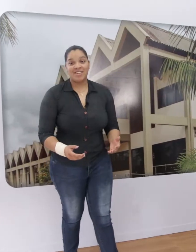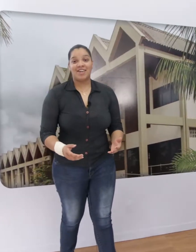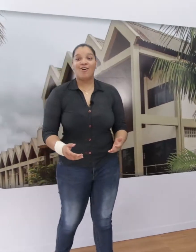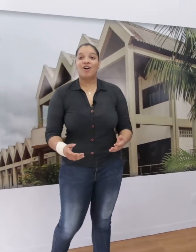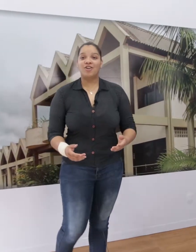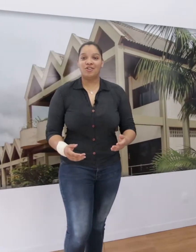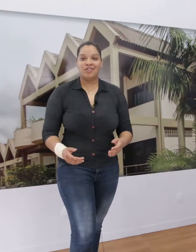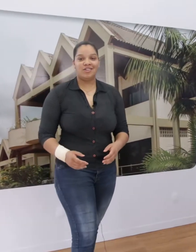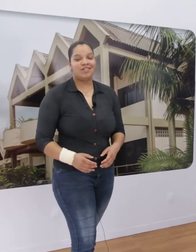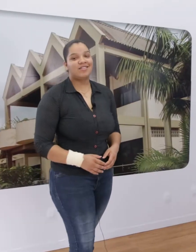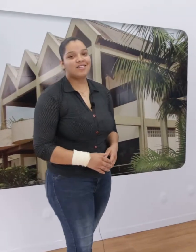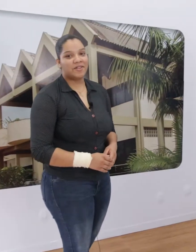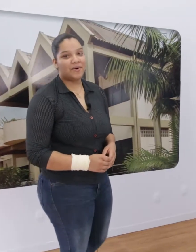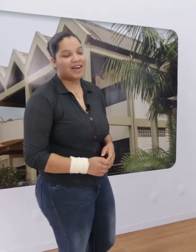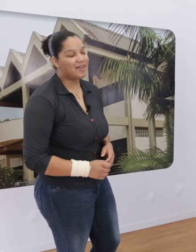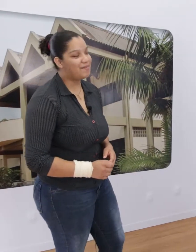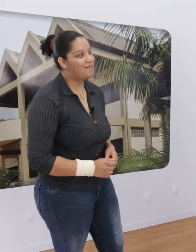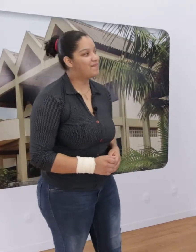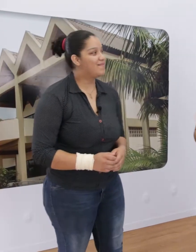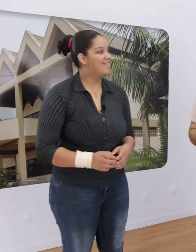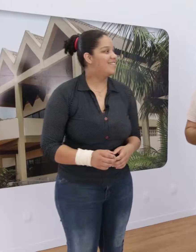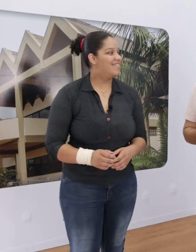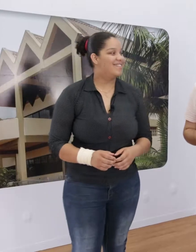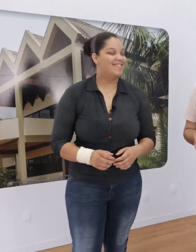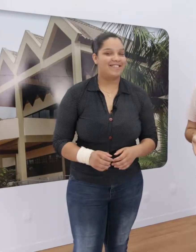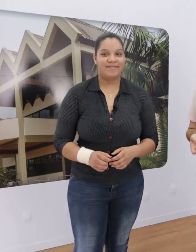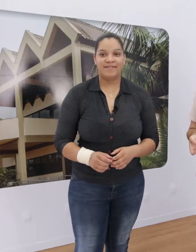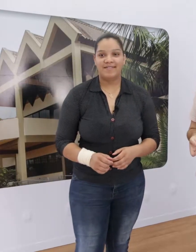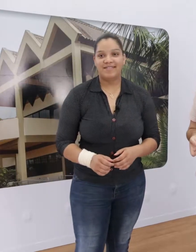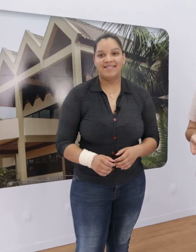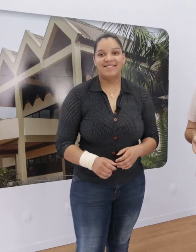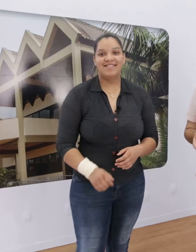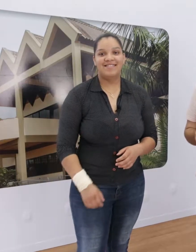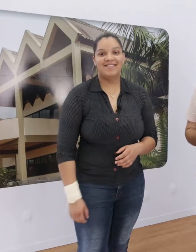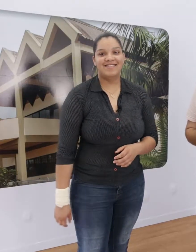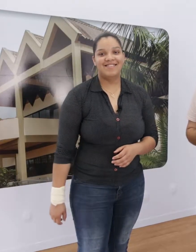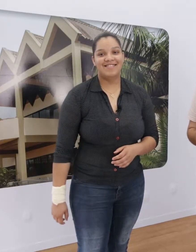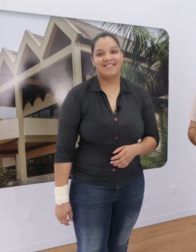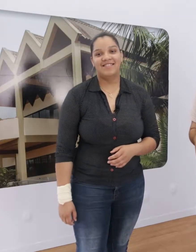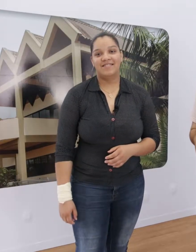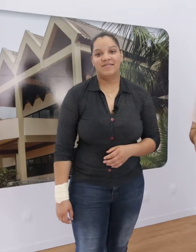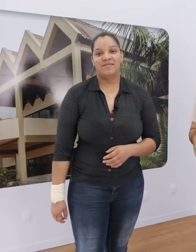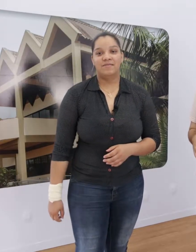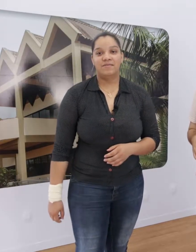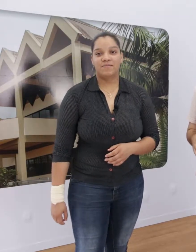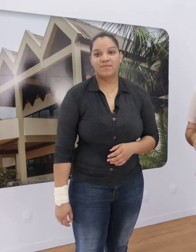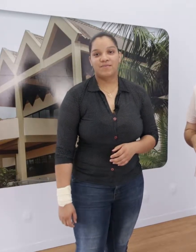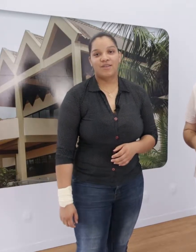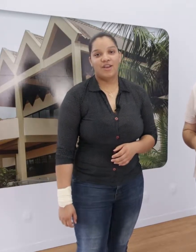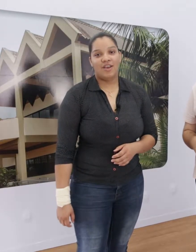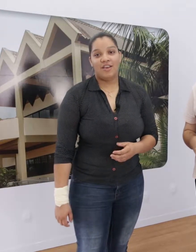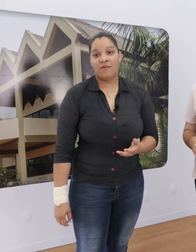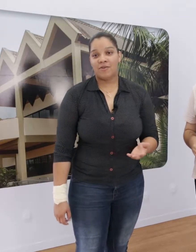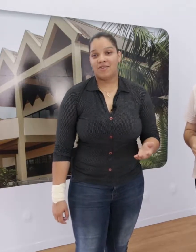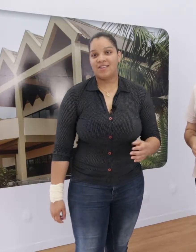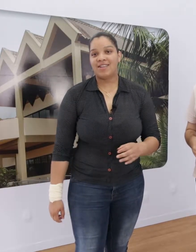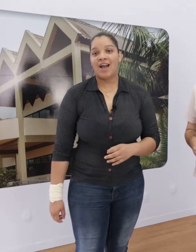partir de agora, o Notícias está no ar. O nosso telejornal é feito pelos alunos de jornalismo da Universidade Federal de Rondônia. E vamos aos destaques